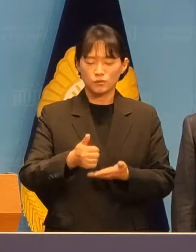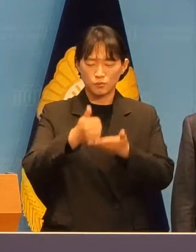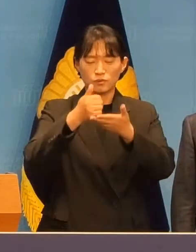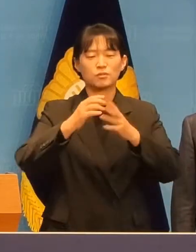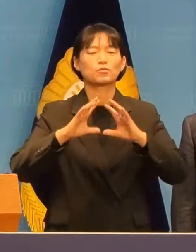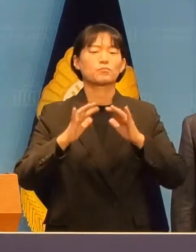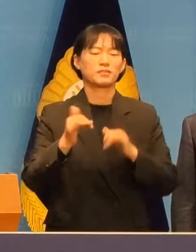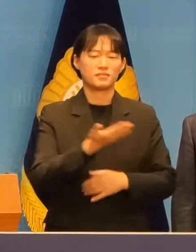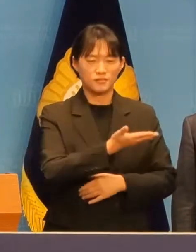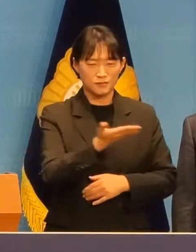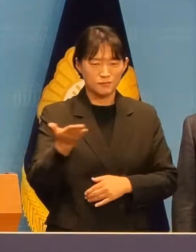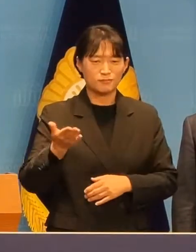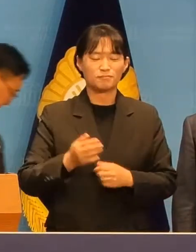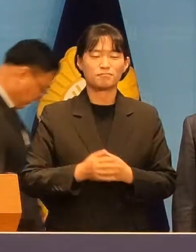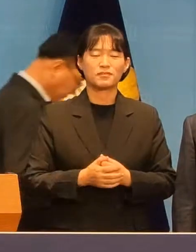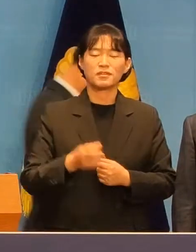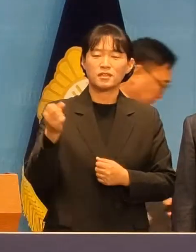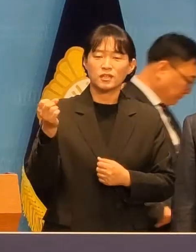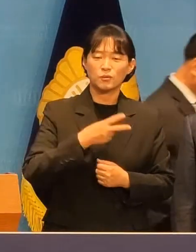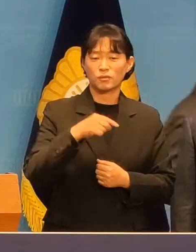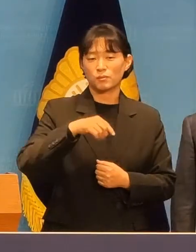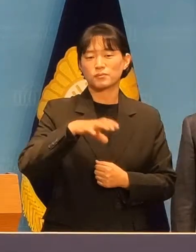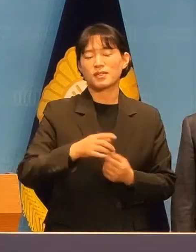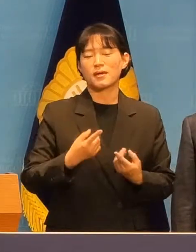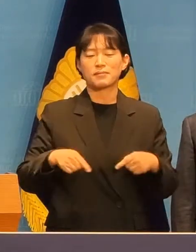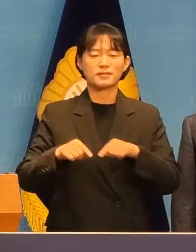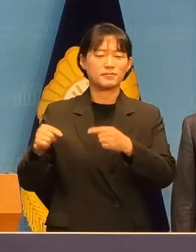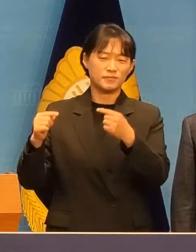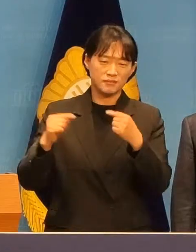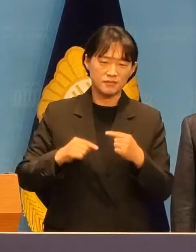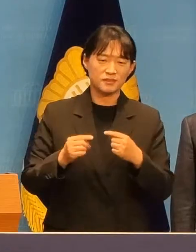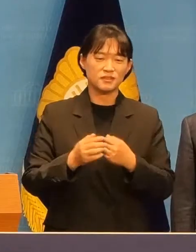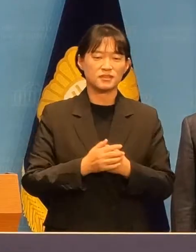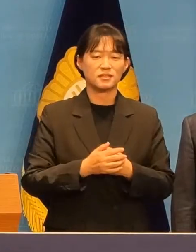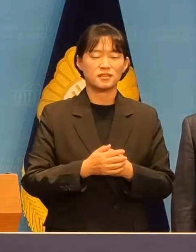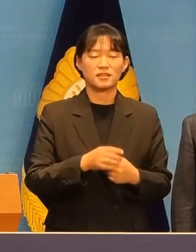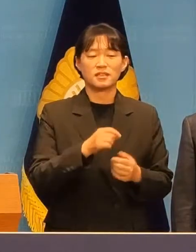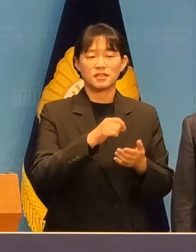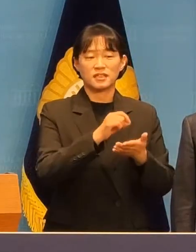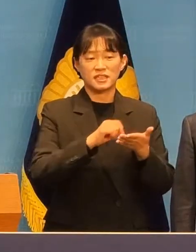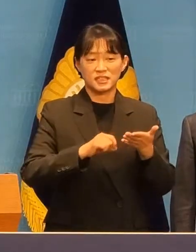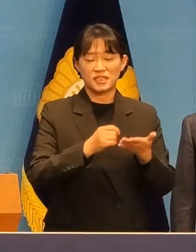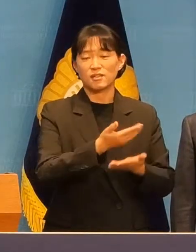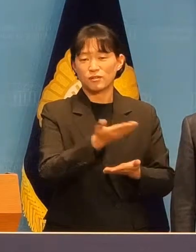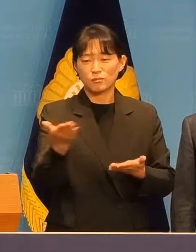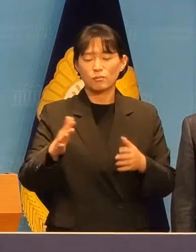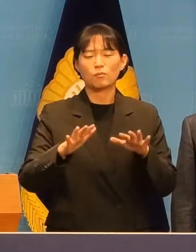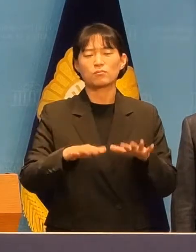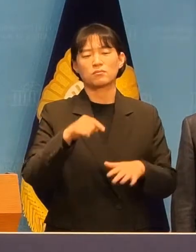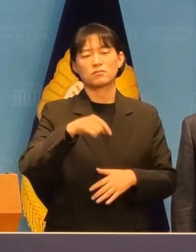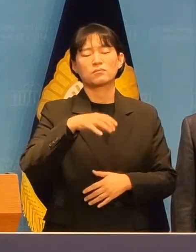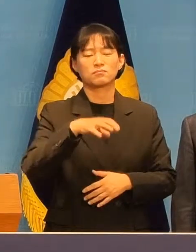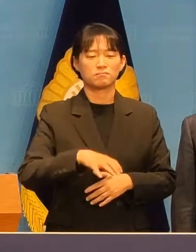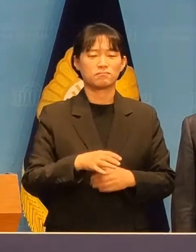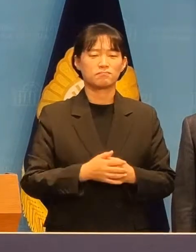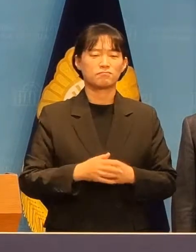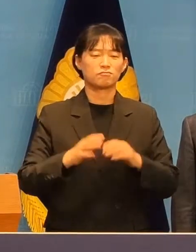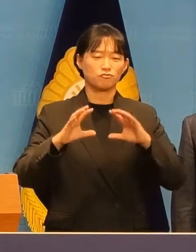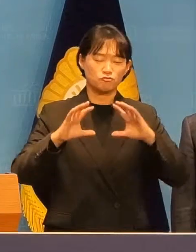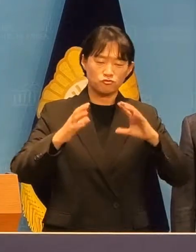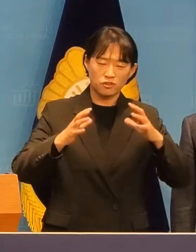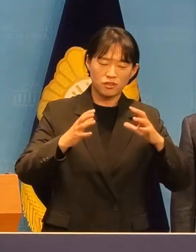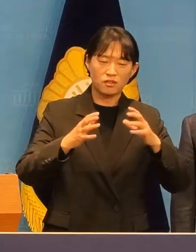존경하는 국민 여러분, 그리고 이 자리에 함께해 주신 기자 여러분, 오늘 이 자리에는